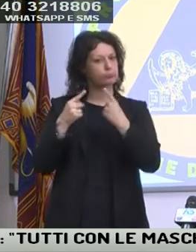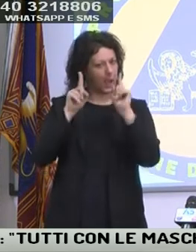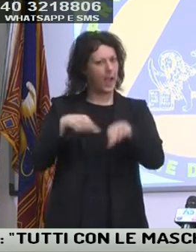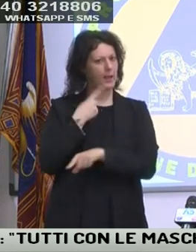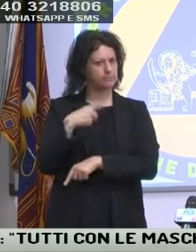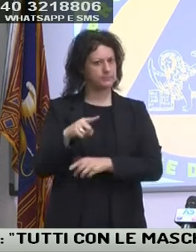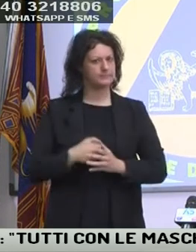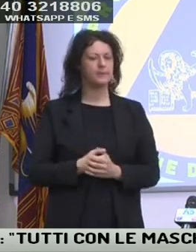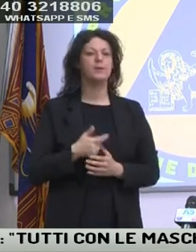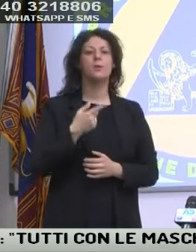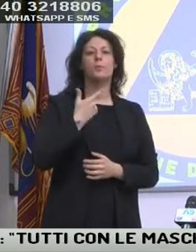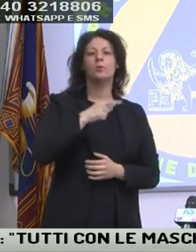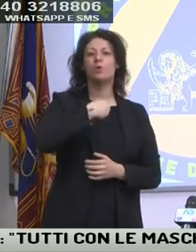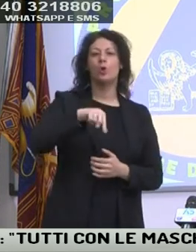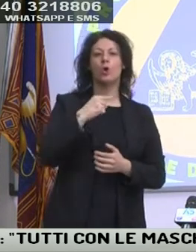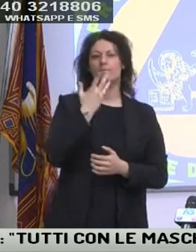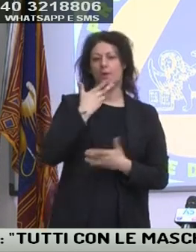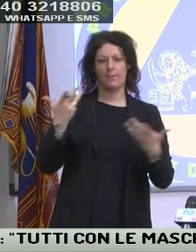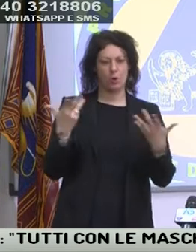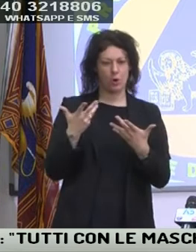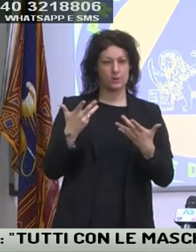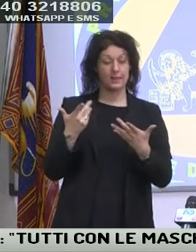che in mancanza di linee guida